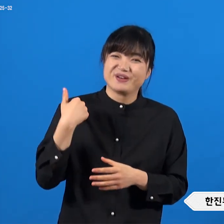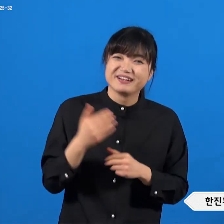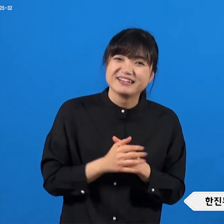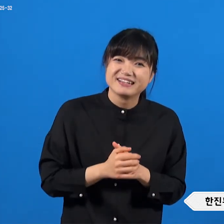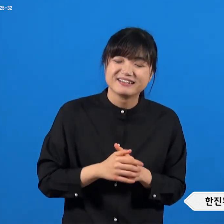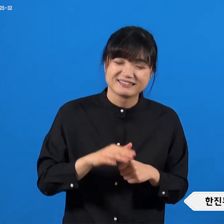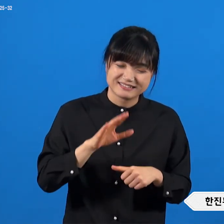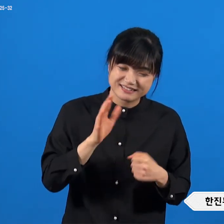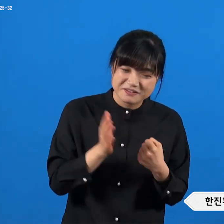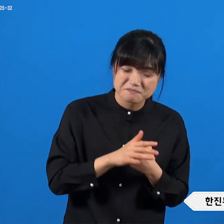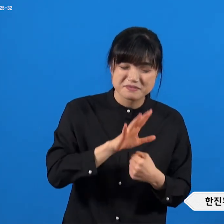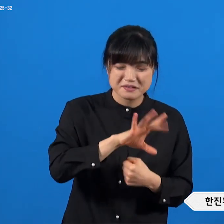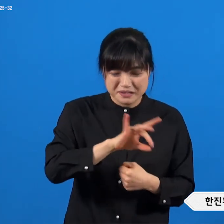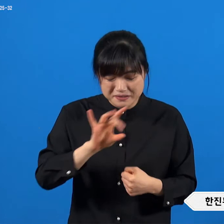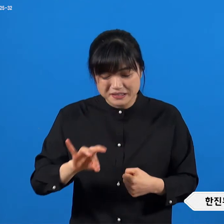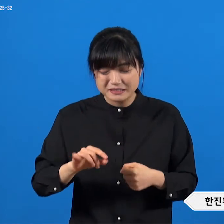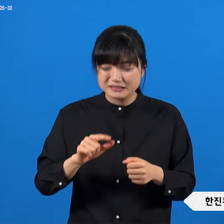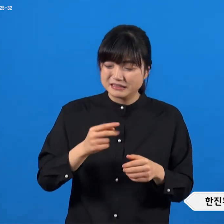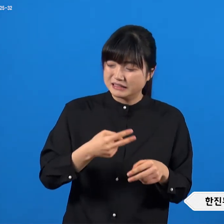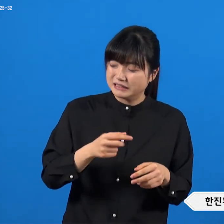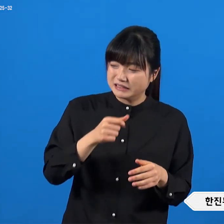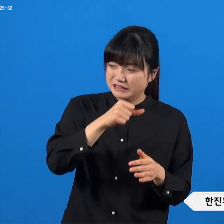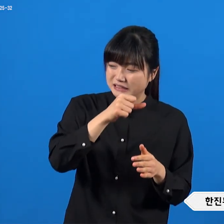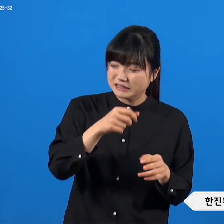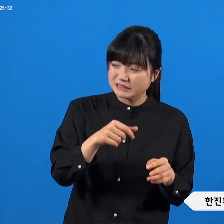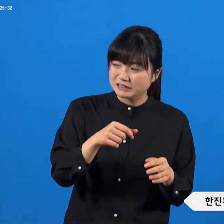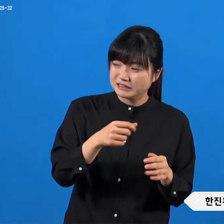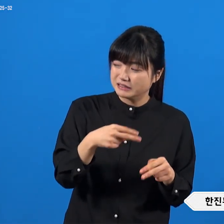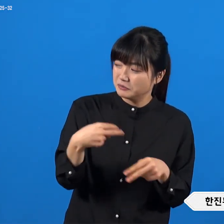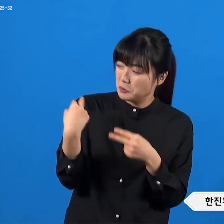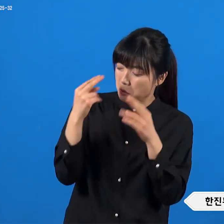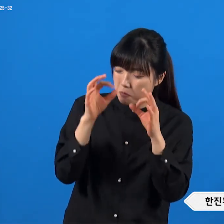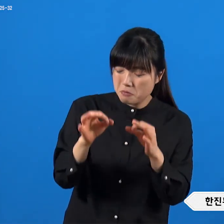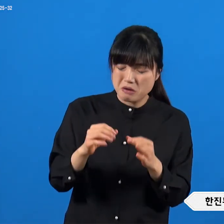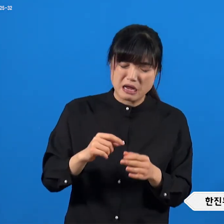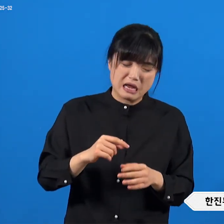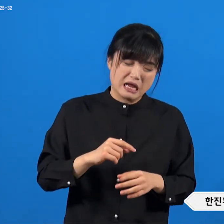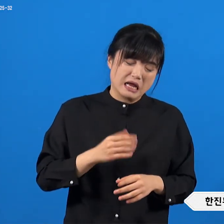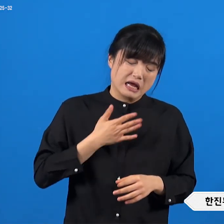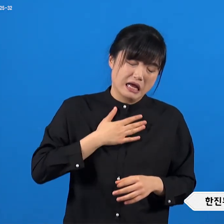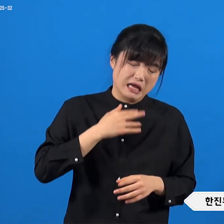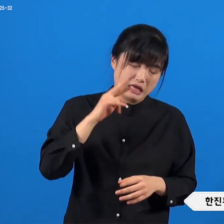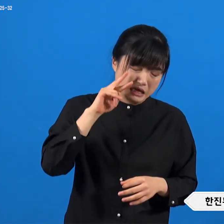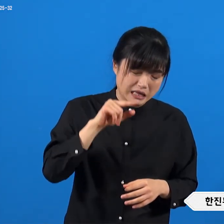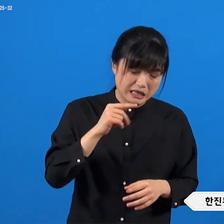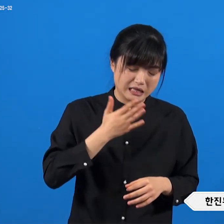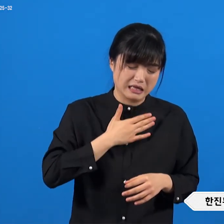그래서 때로는 지난 날을 생각하면서 이게 아닌데